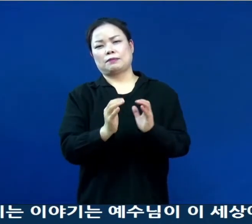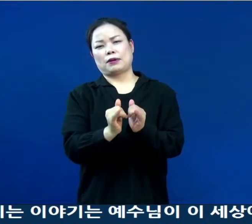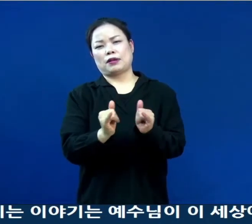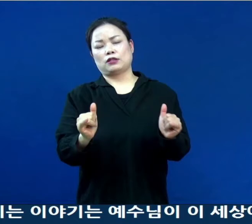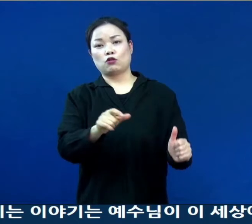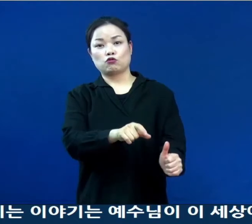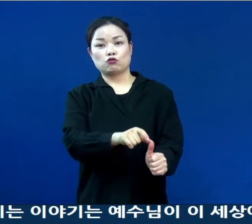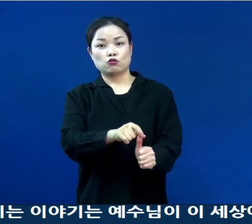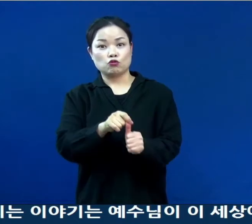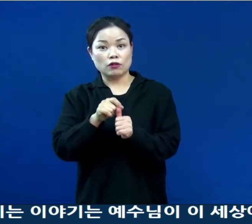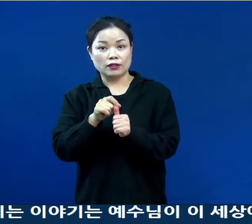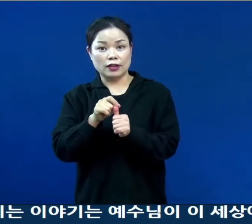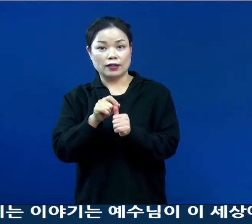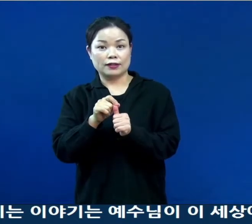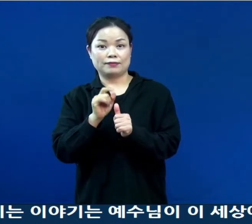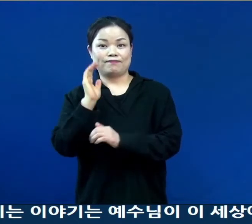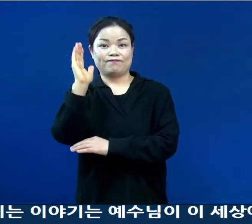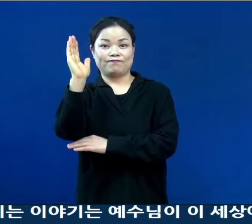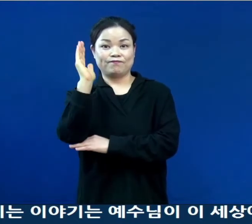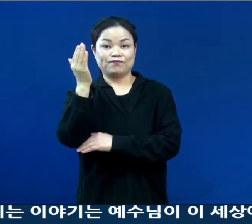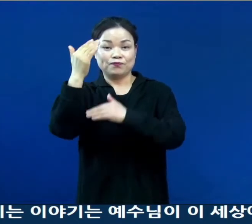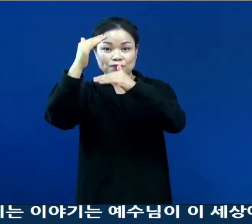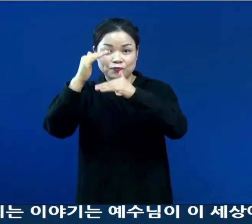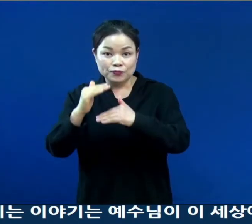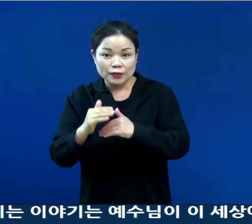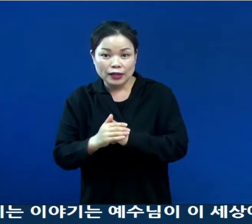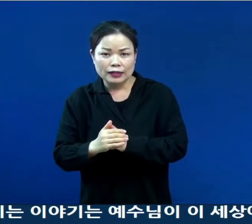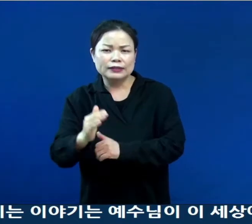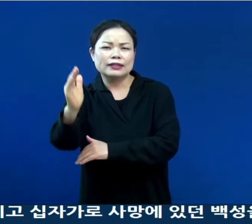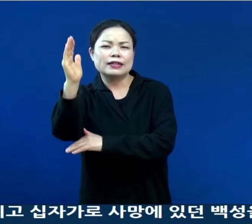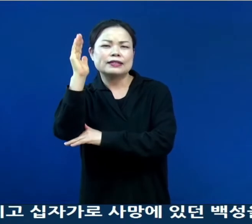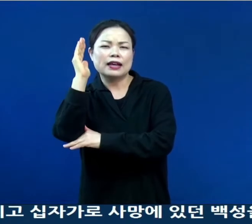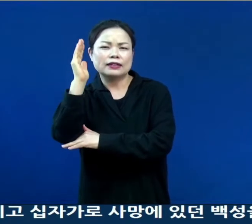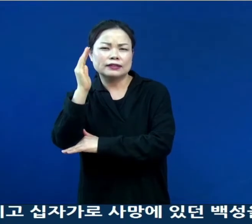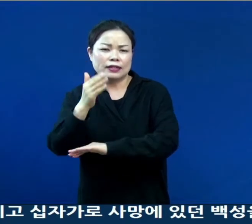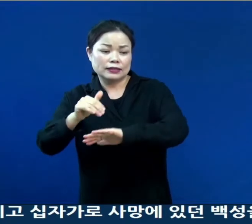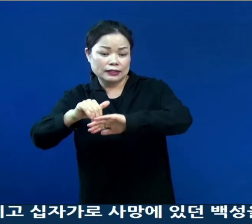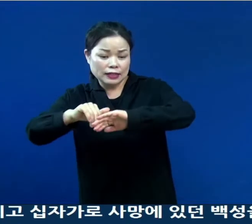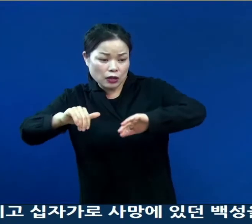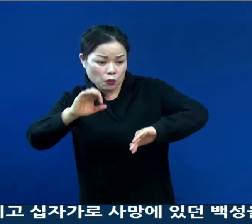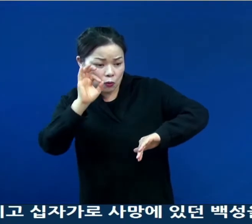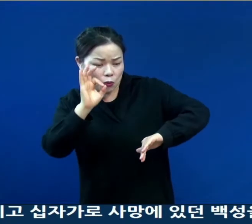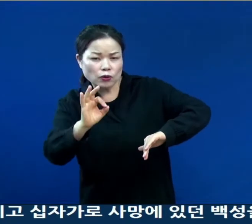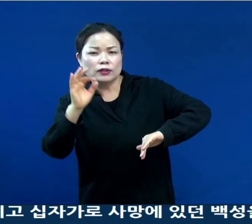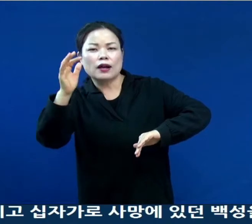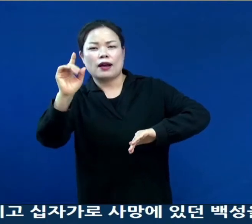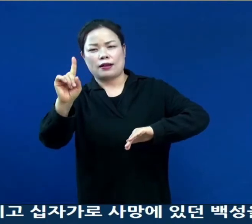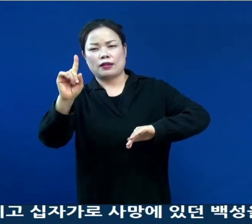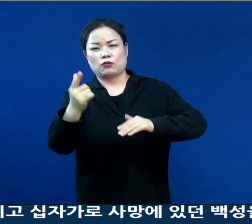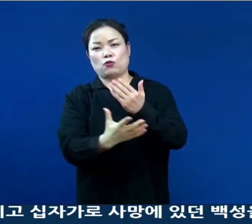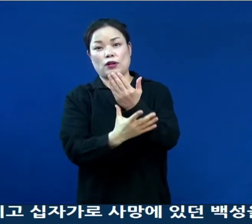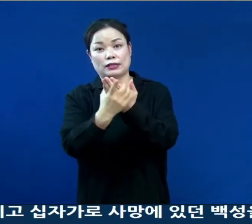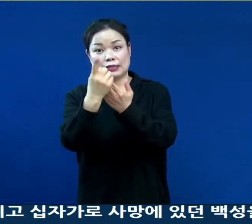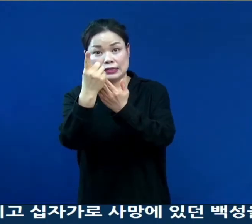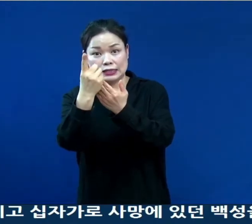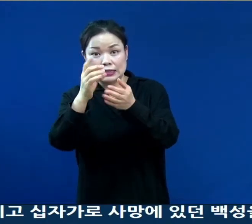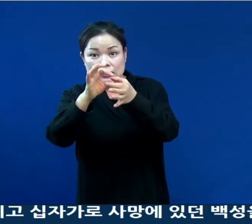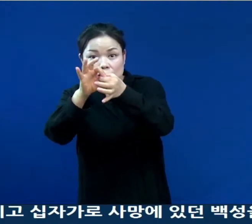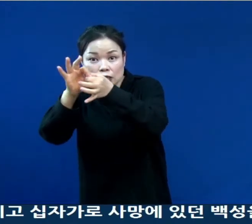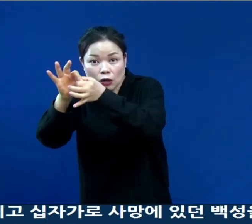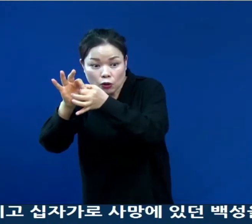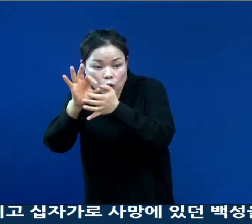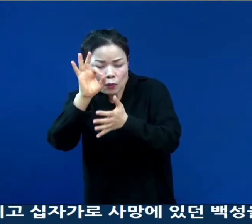백성의 구원의 이야기입니다. 이 구원의 이야기는 따로 보아도 하나의 그림이 되고 연결을